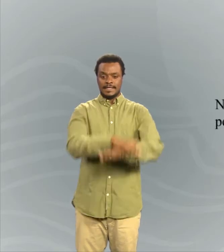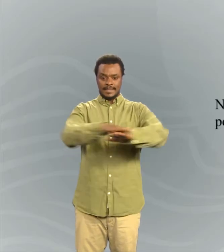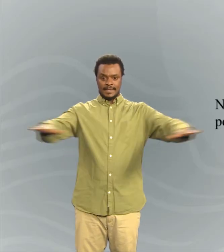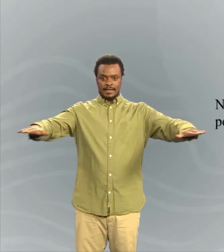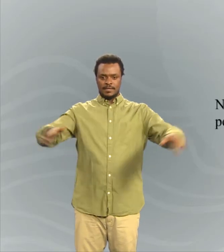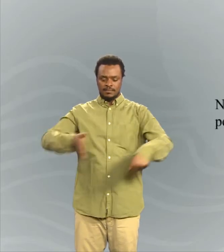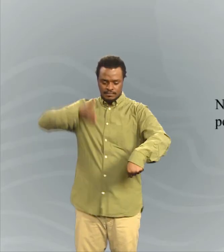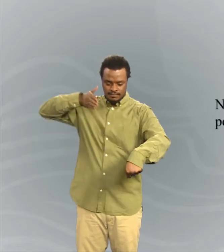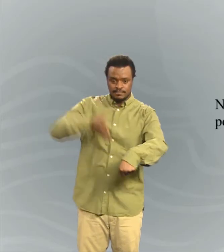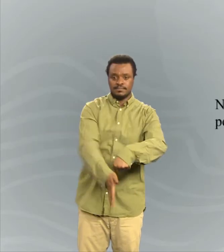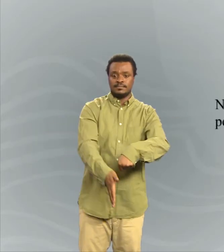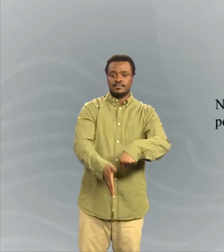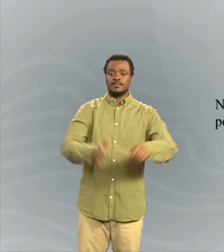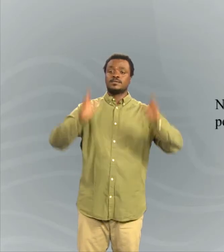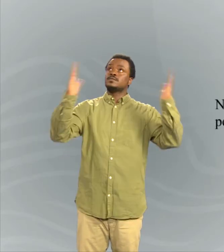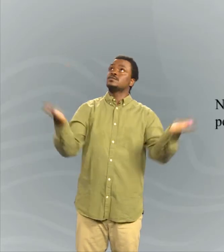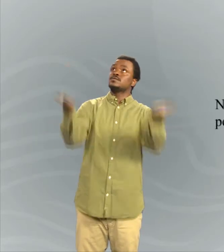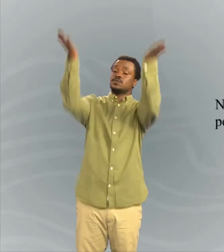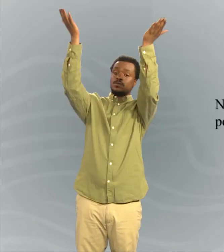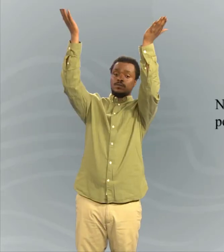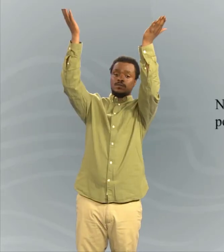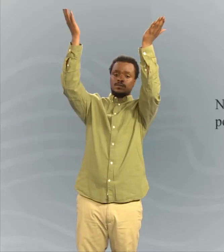Noé construit un autel pour le Seigneur.